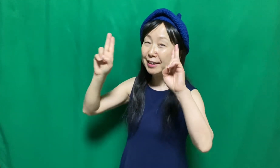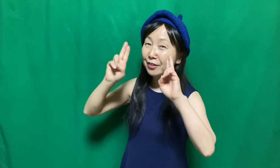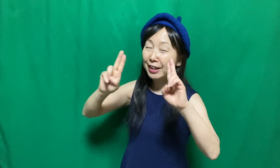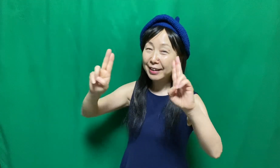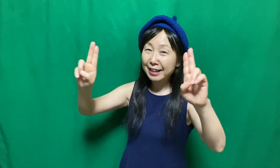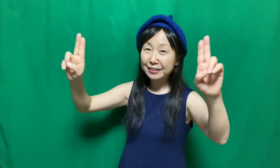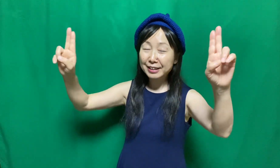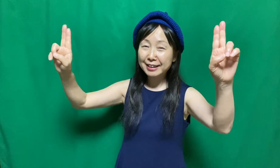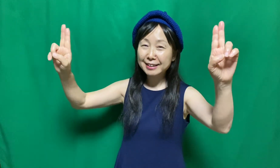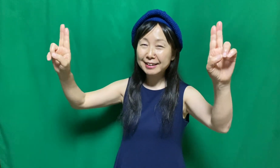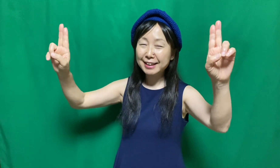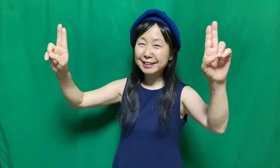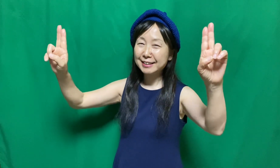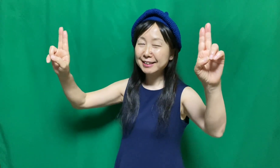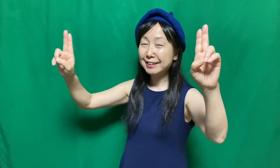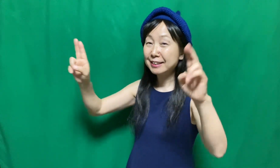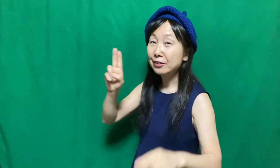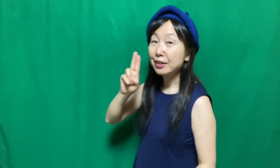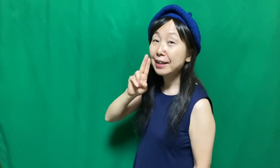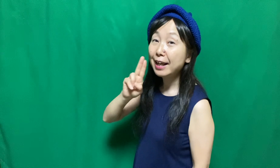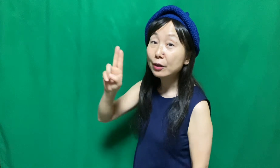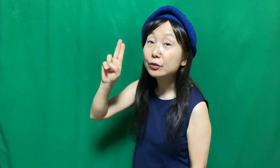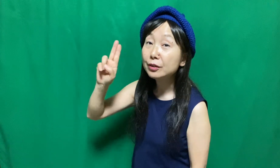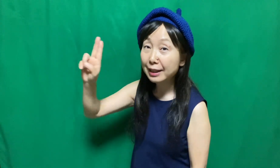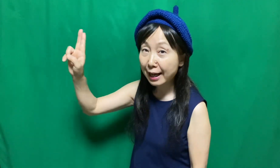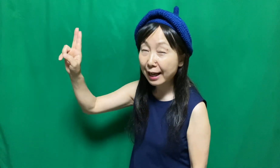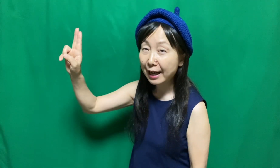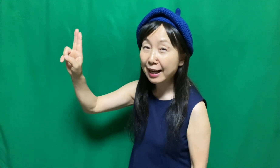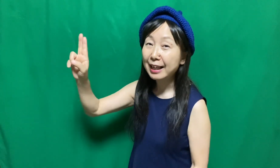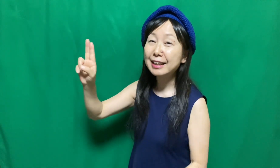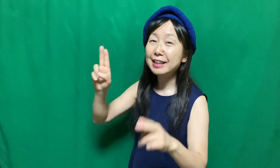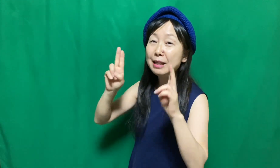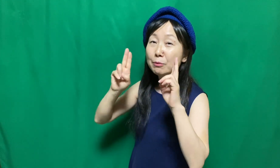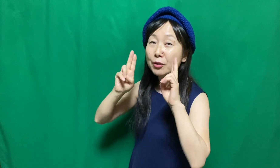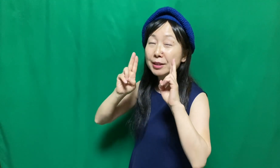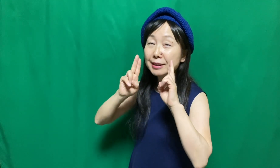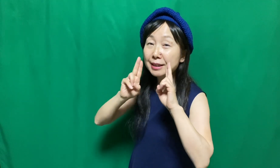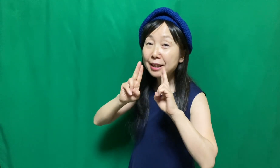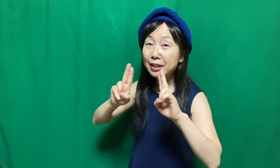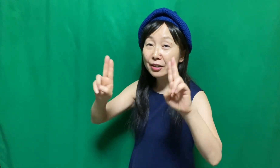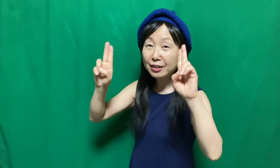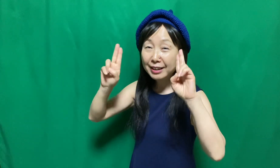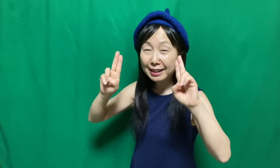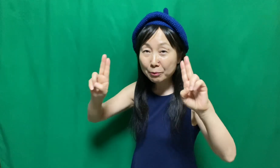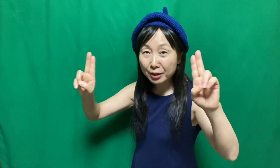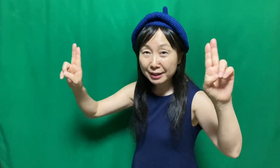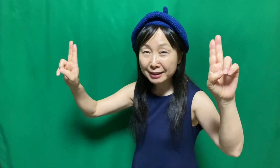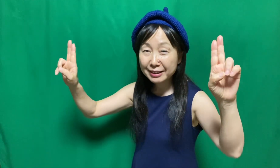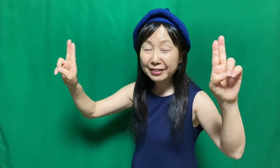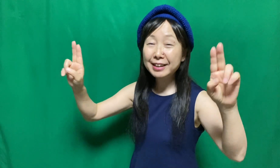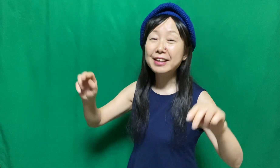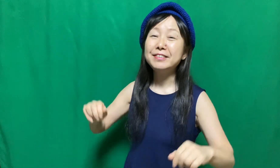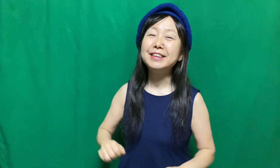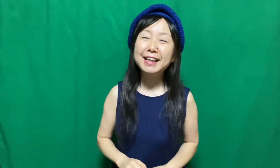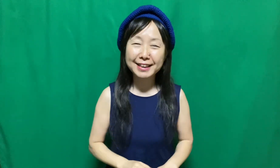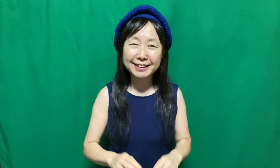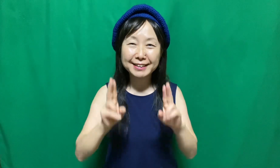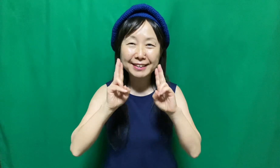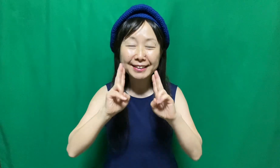広げていく形です。これで歌、片手でもいいし両手でもいいし、これで歌です。